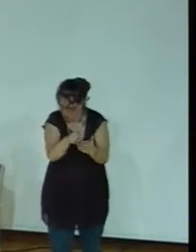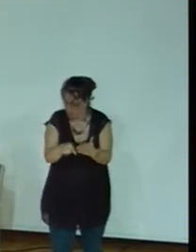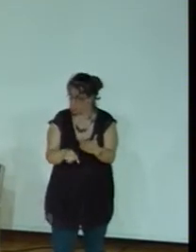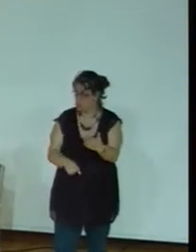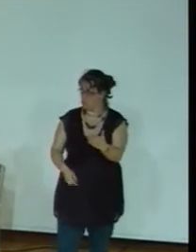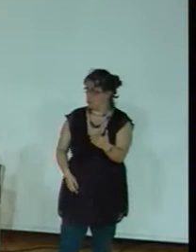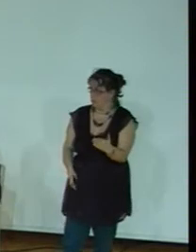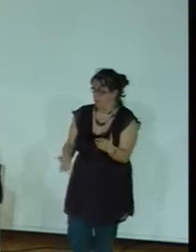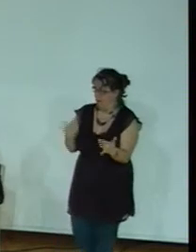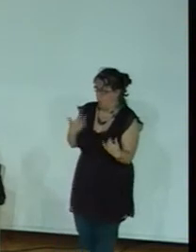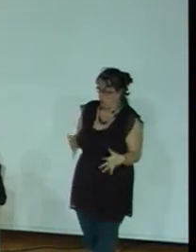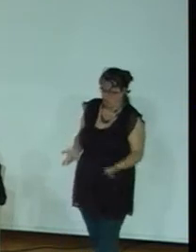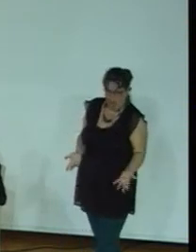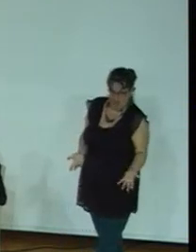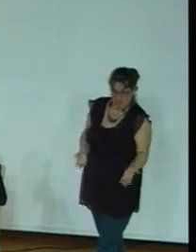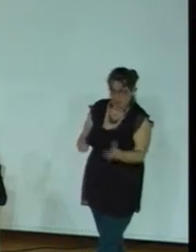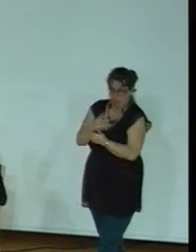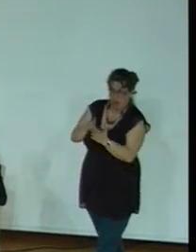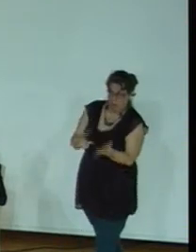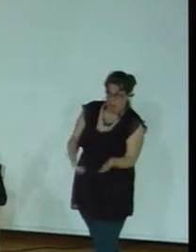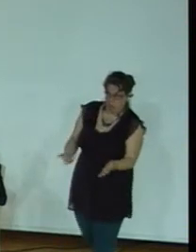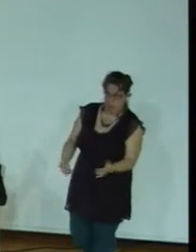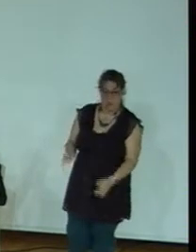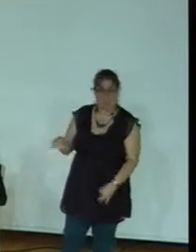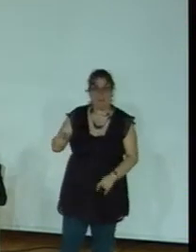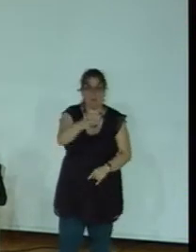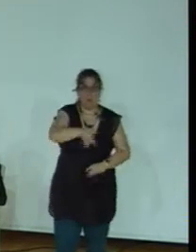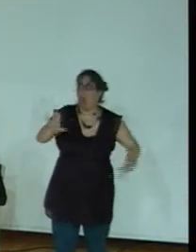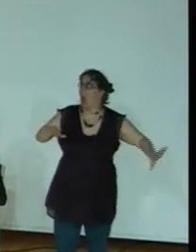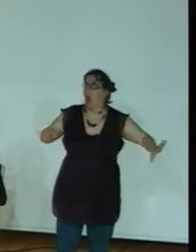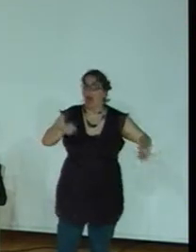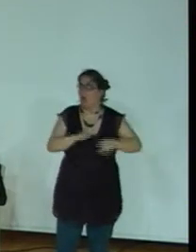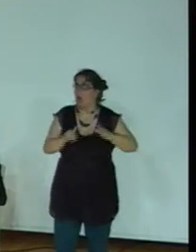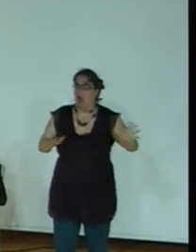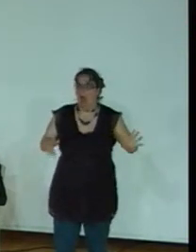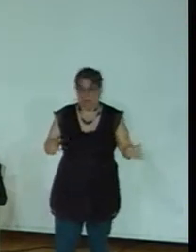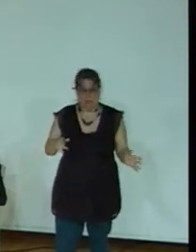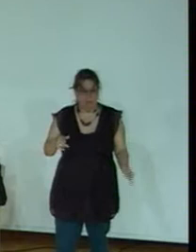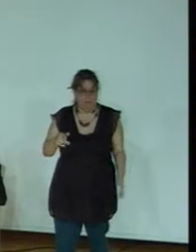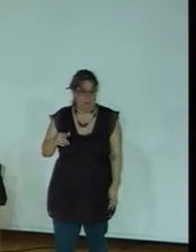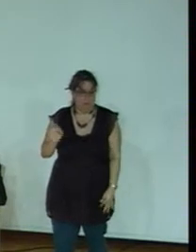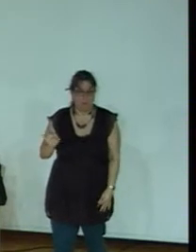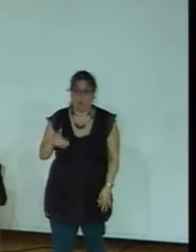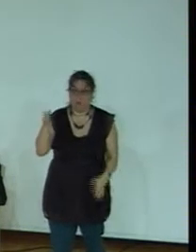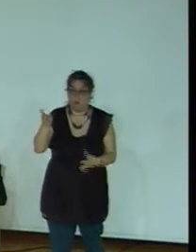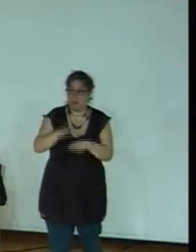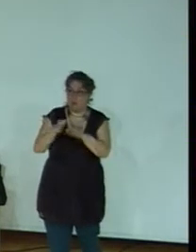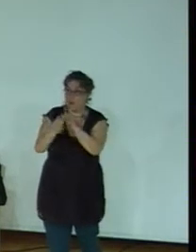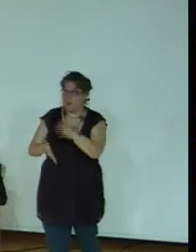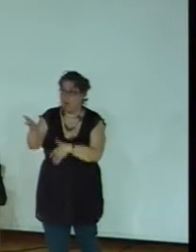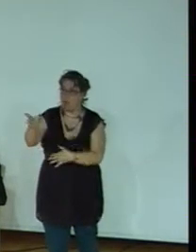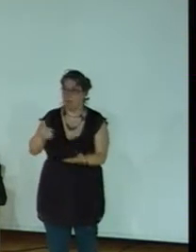dans le désir d'annoncer des nouvelles lois, on fait quelque chose. On ne peut pas rester sans rien faire, il faut qu'on fasse quelque chose. Et on remue le menton pour montrer qu'on est